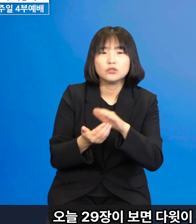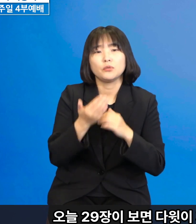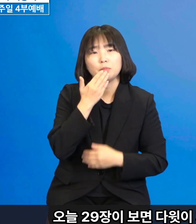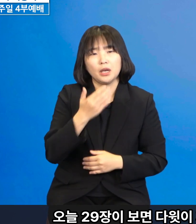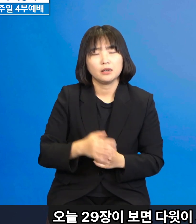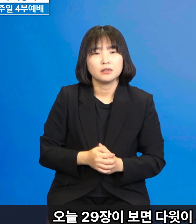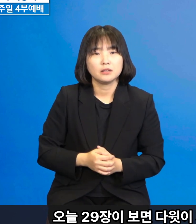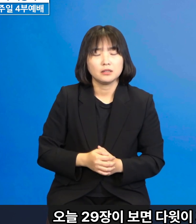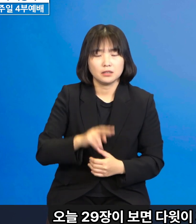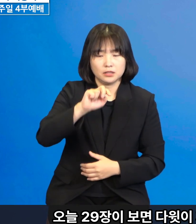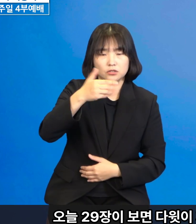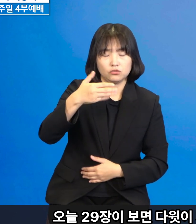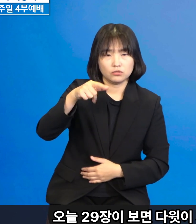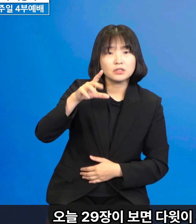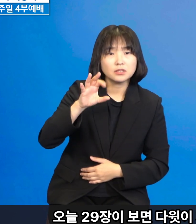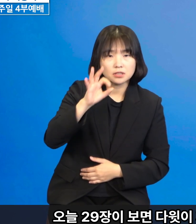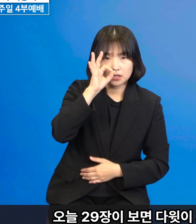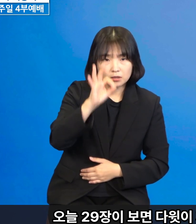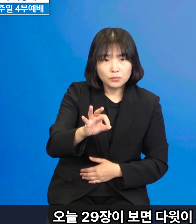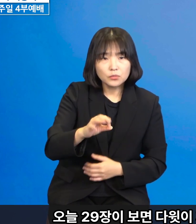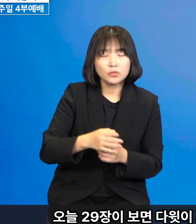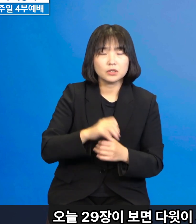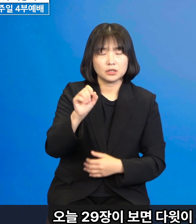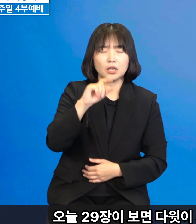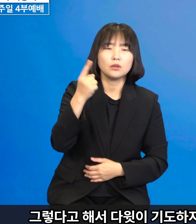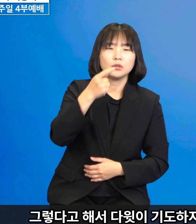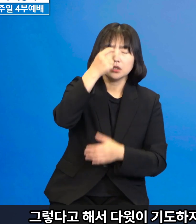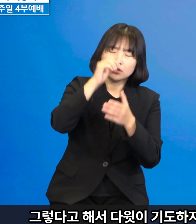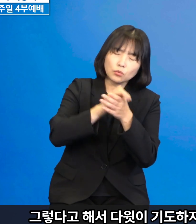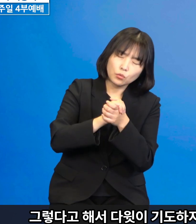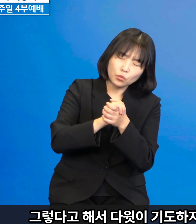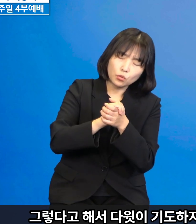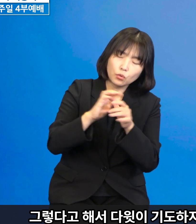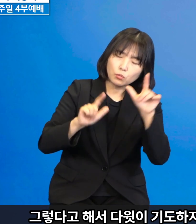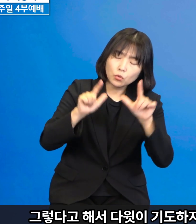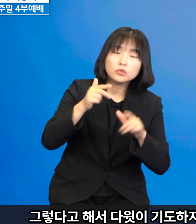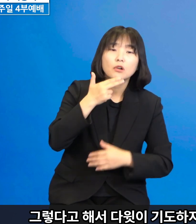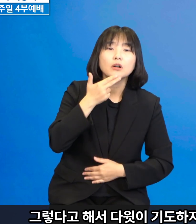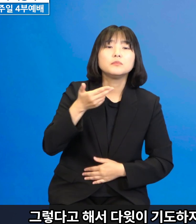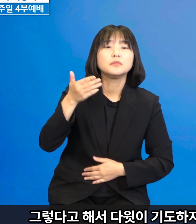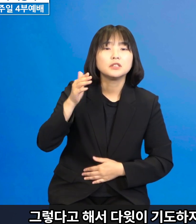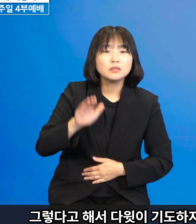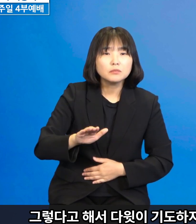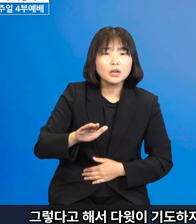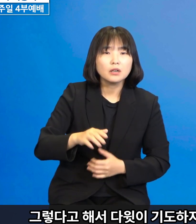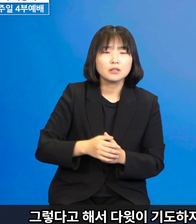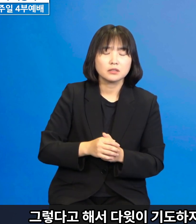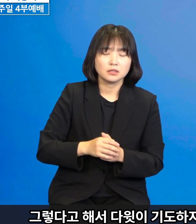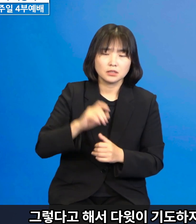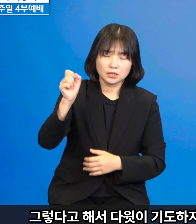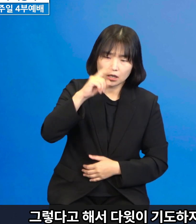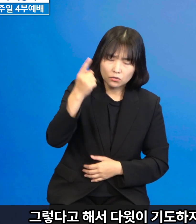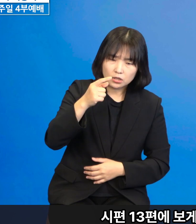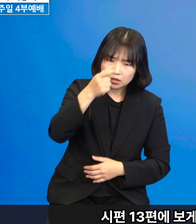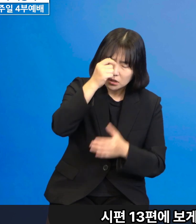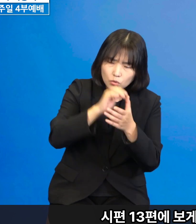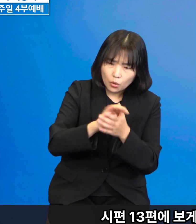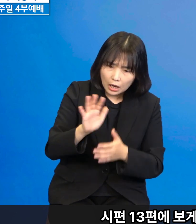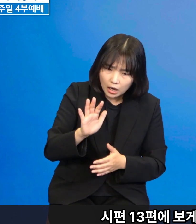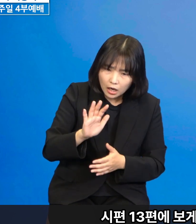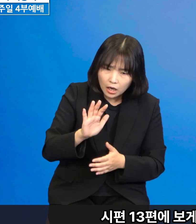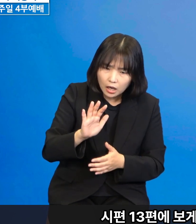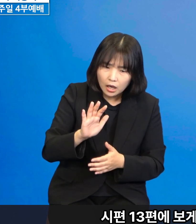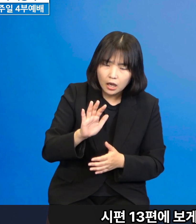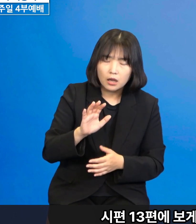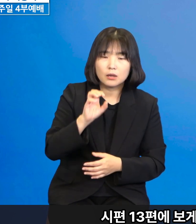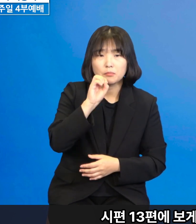29장에 보면 다윗이 기도하는 장면은 나오지 않지만 그렇다고 해서 다윗이 기도하지 않았다라고 가정해서는 안 됩니다. 시편